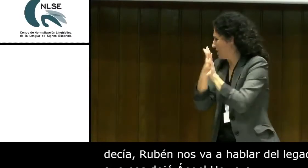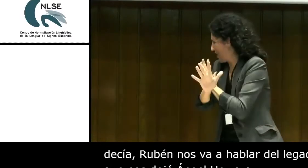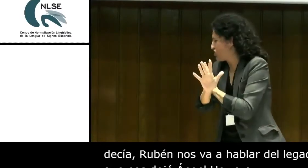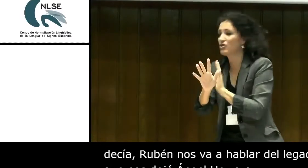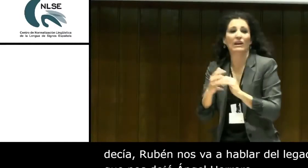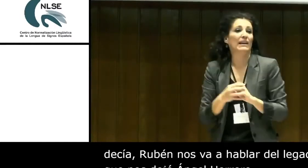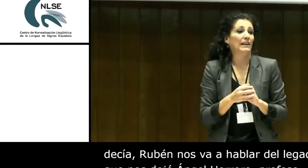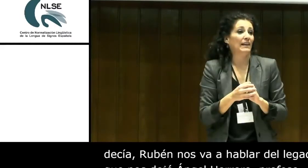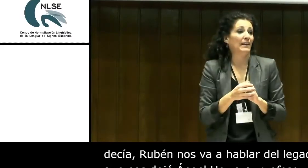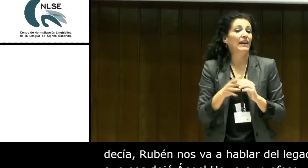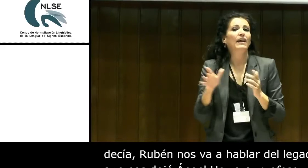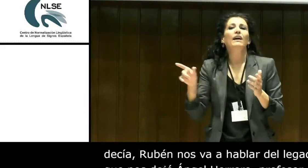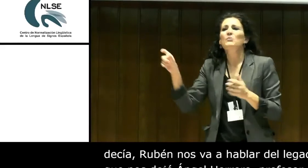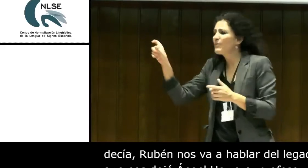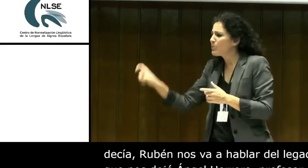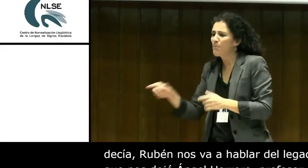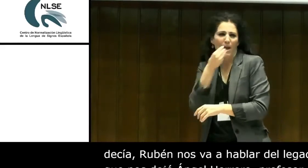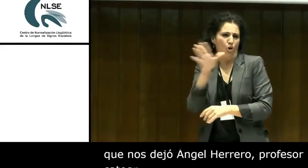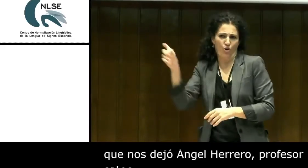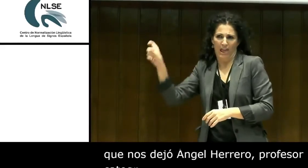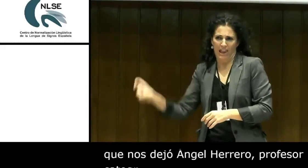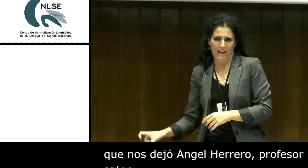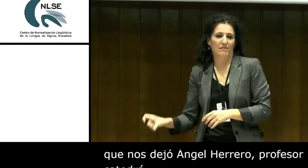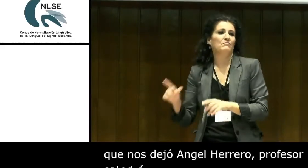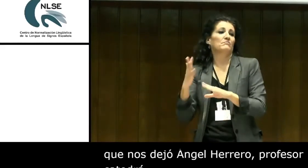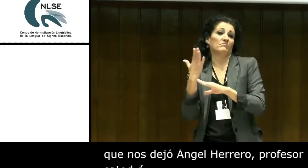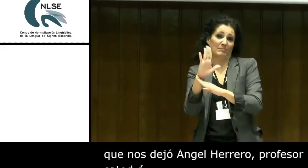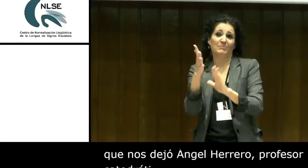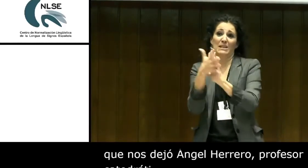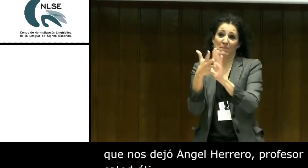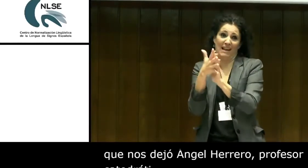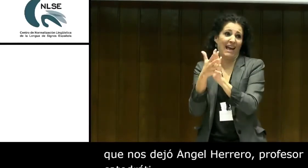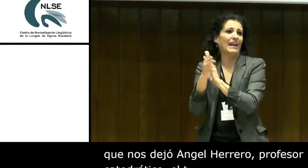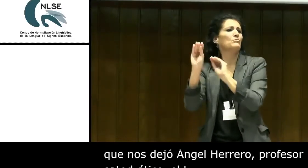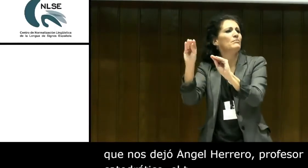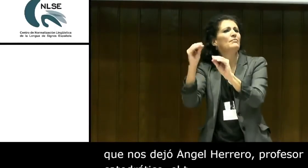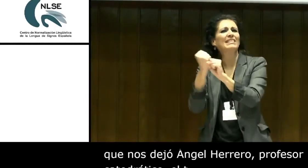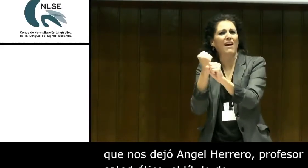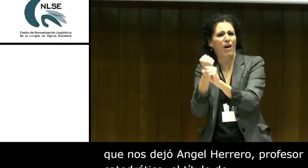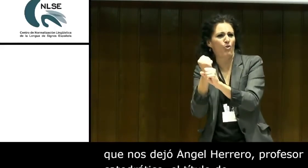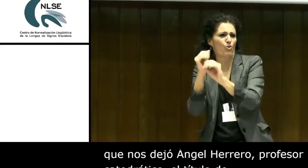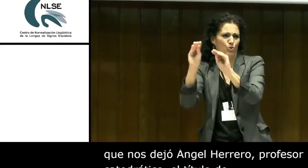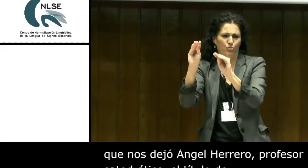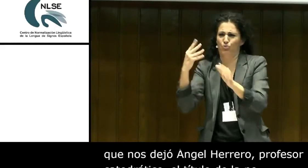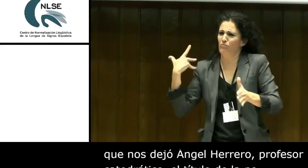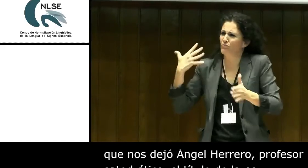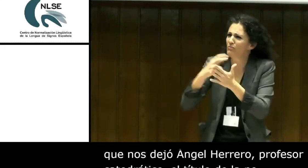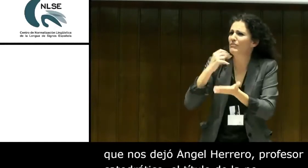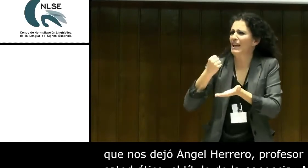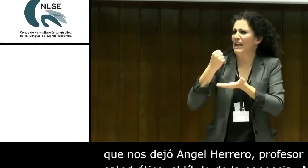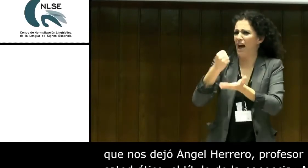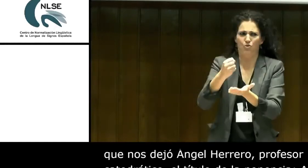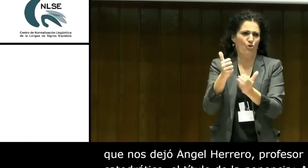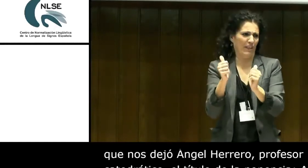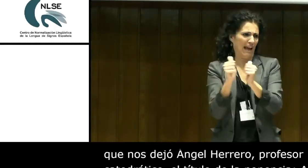Aladas palabras, signos eternos. ¿Y quién mejor que Rubén para explicar